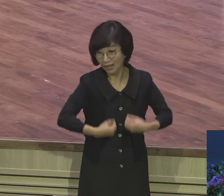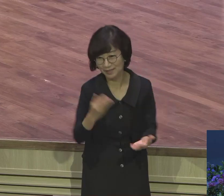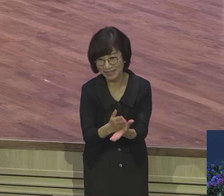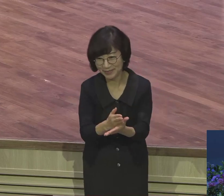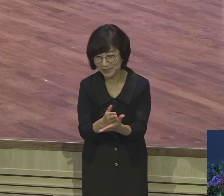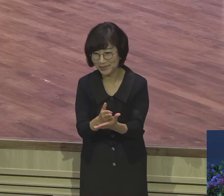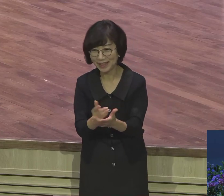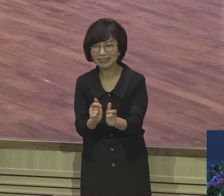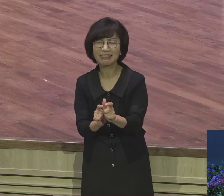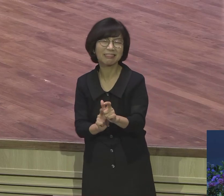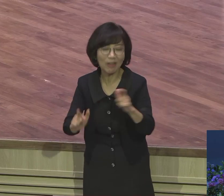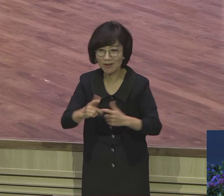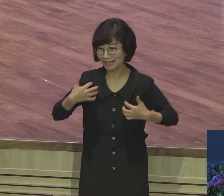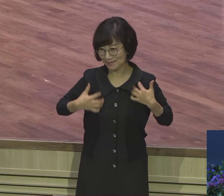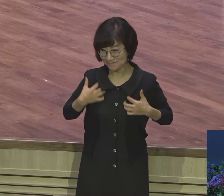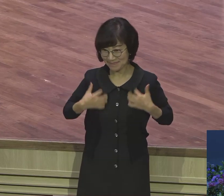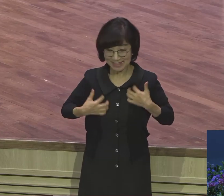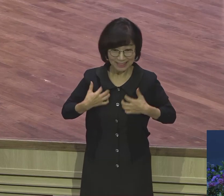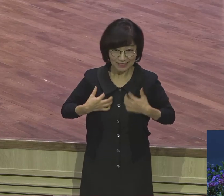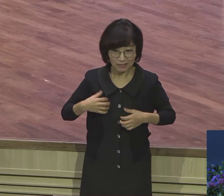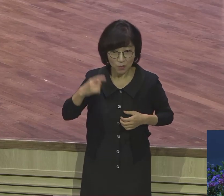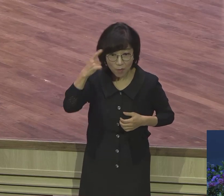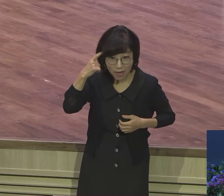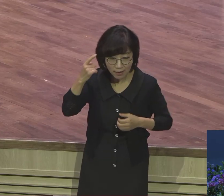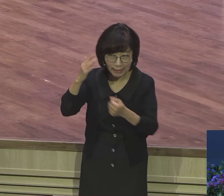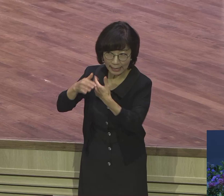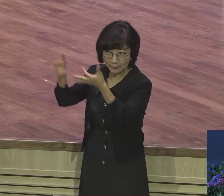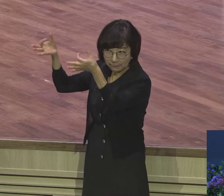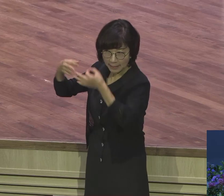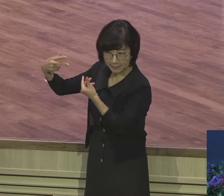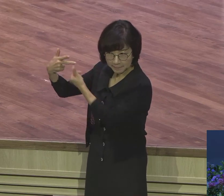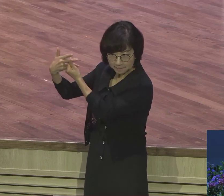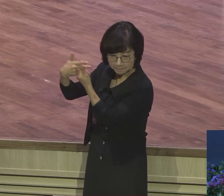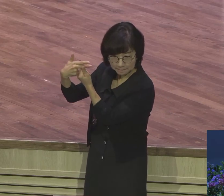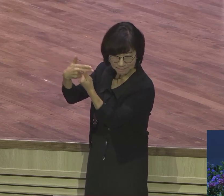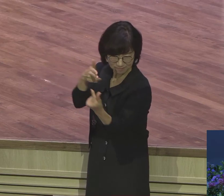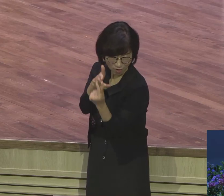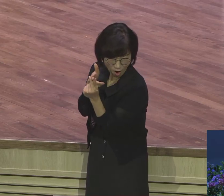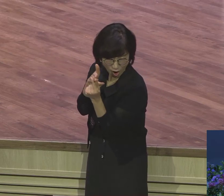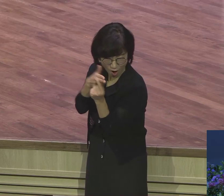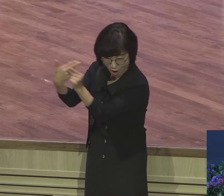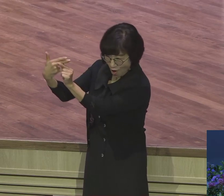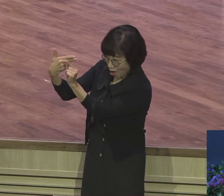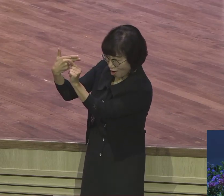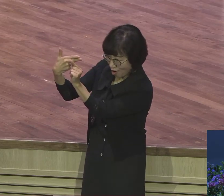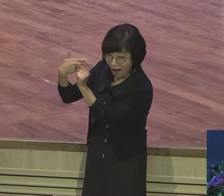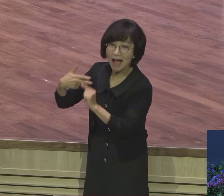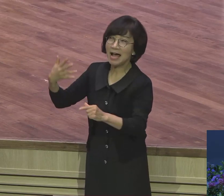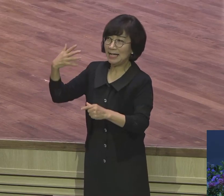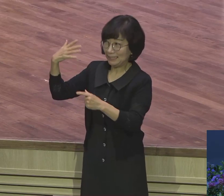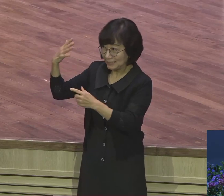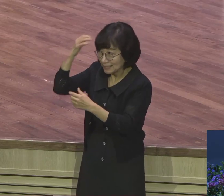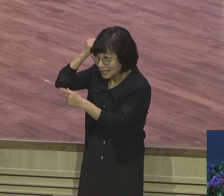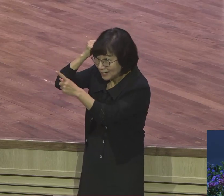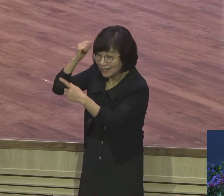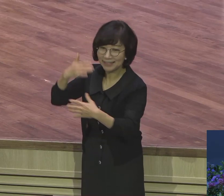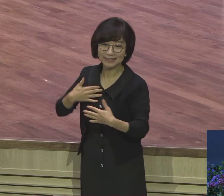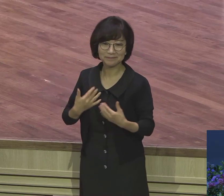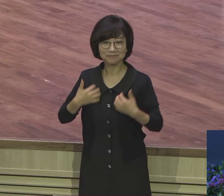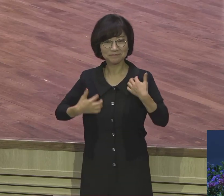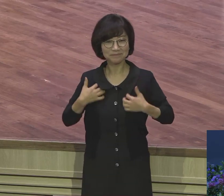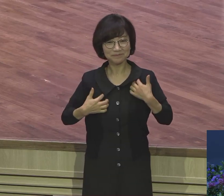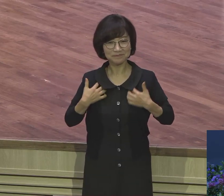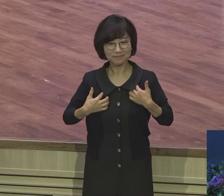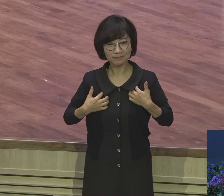기쁘하고 그랬어요. 왜? 하나님 아시잖아요. 아멘 하나님이 아시잖아요. 하나님이 다 보고